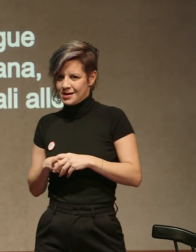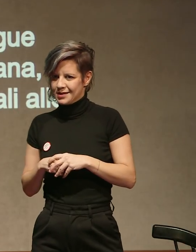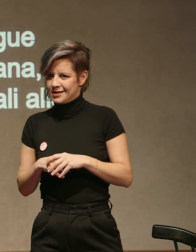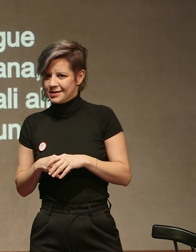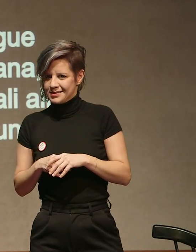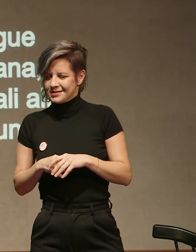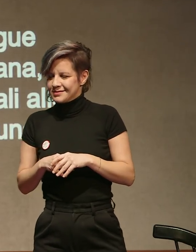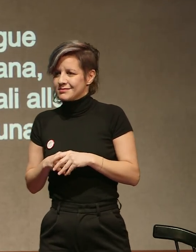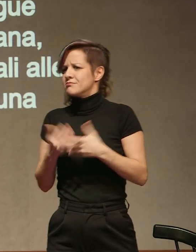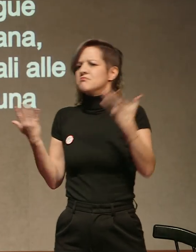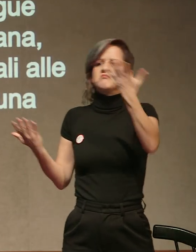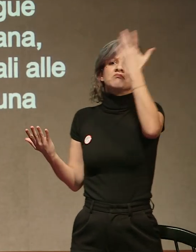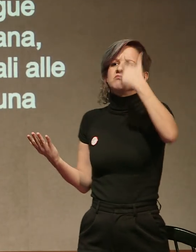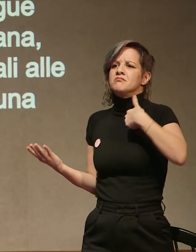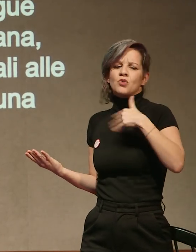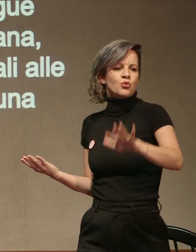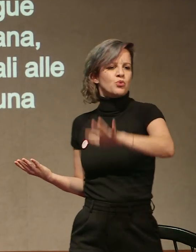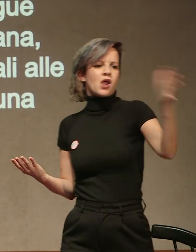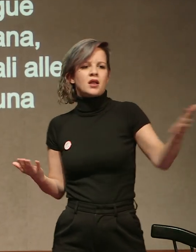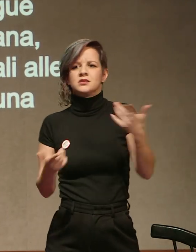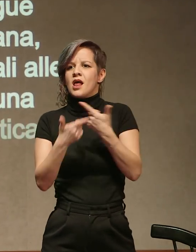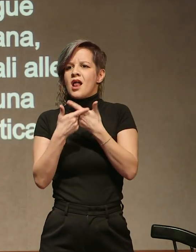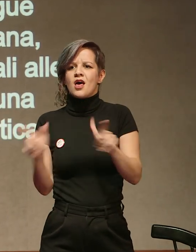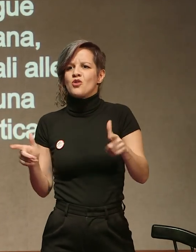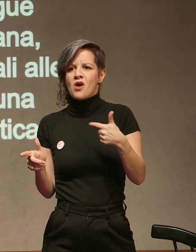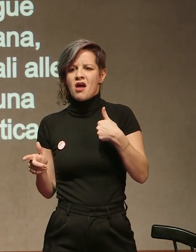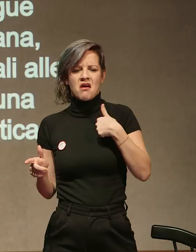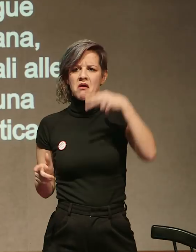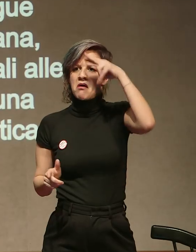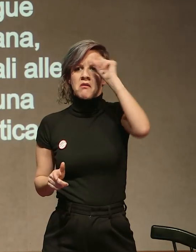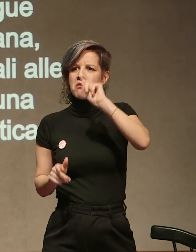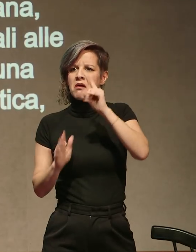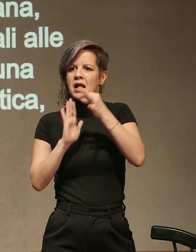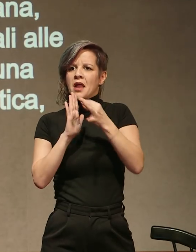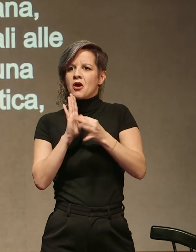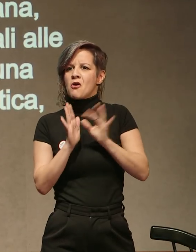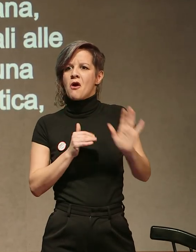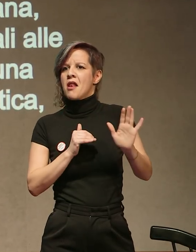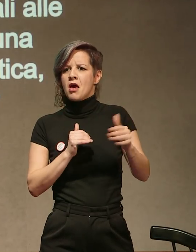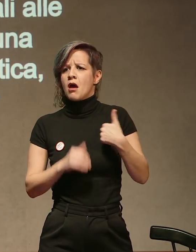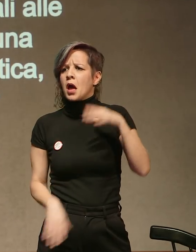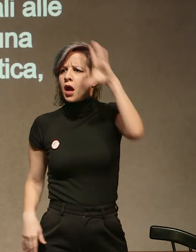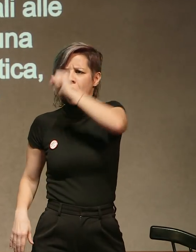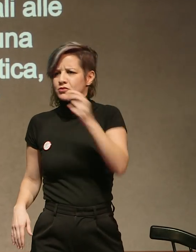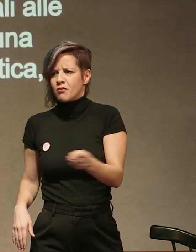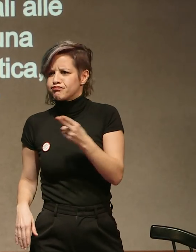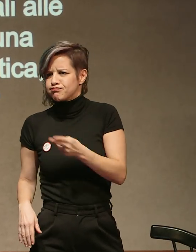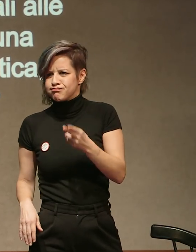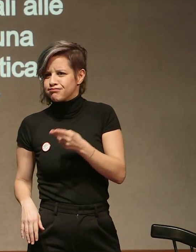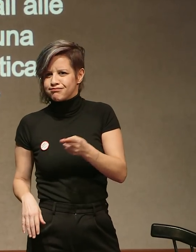grammatica delle strutture per esempio se io vedo un'altra lingua dei segni Non è